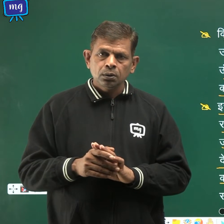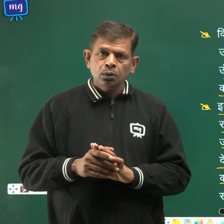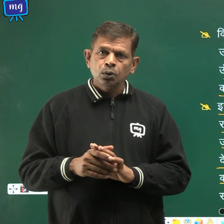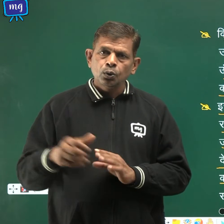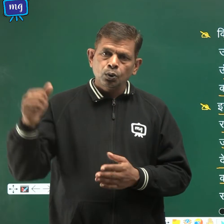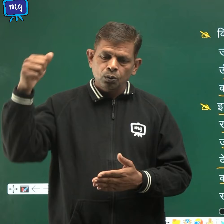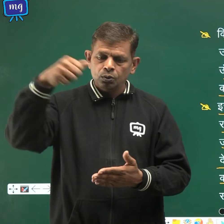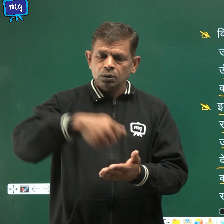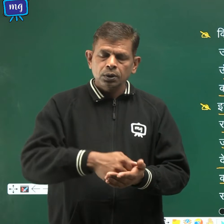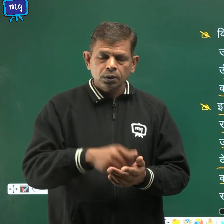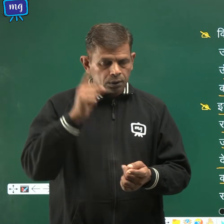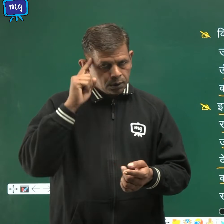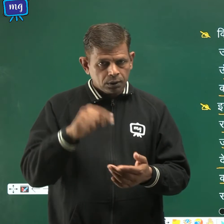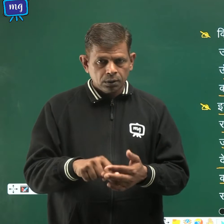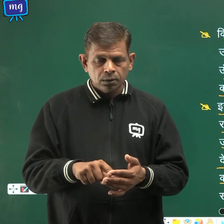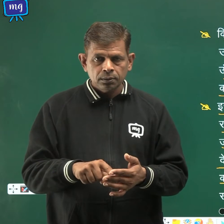पहुंचने के लिए